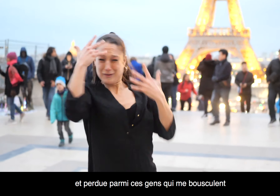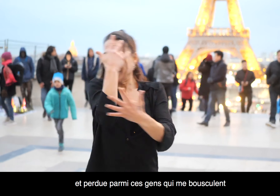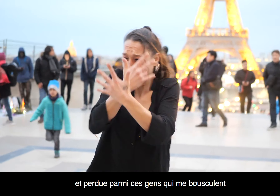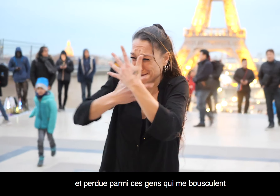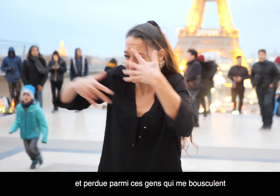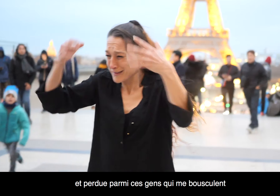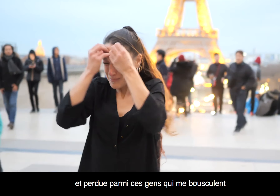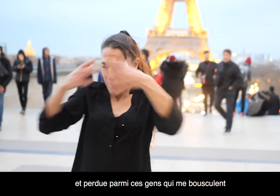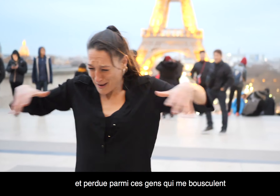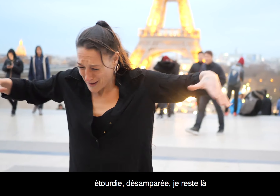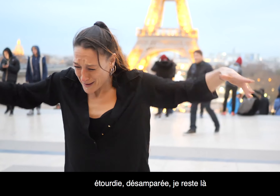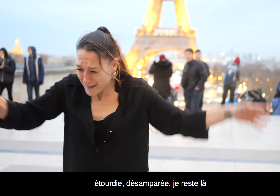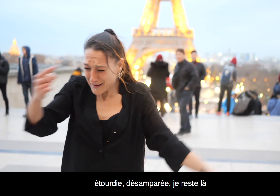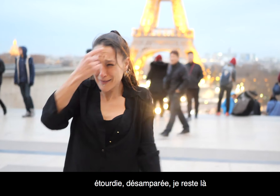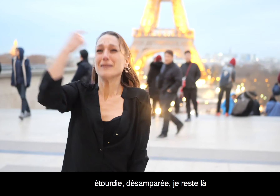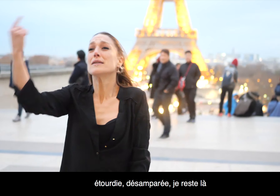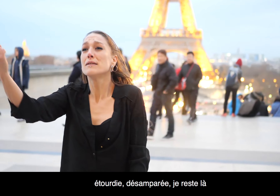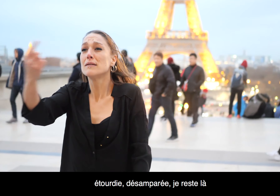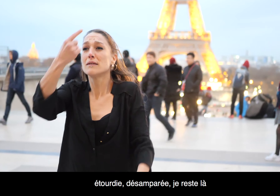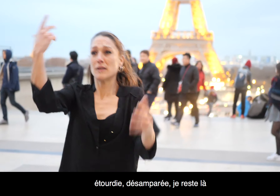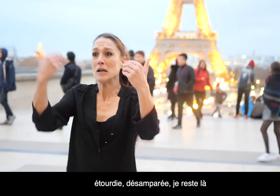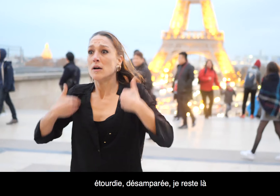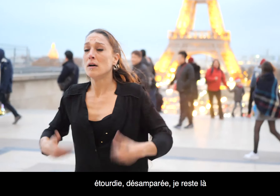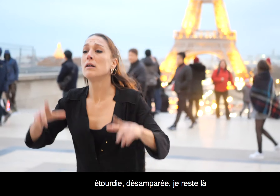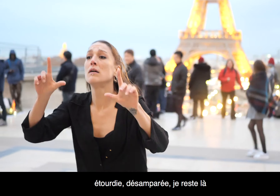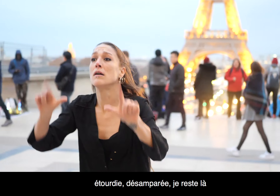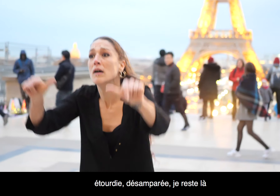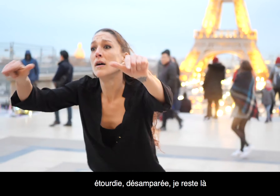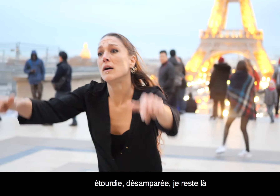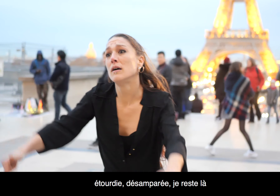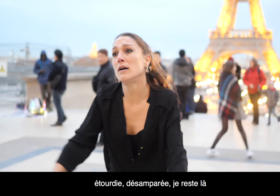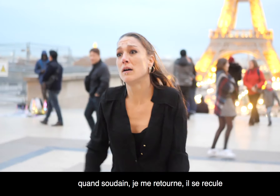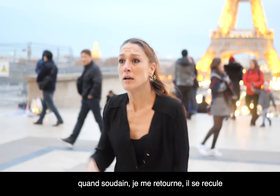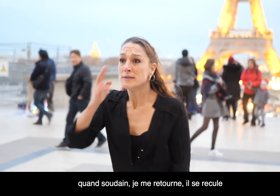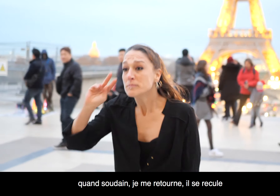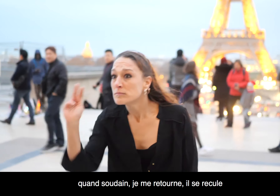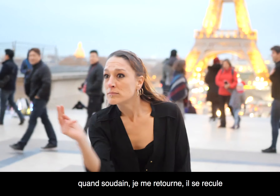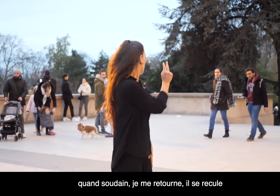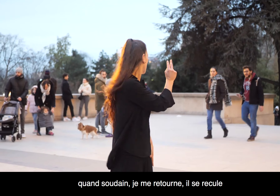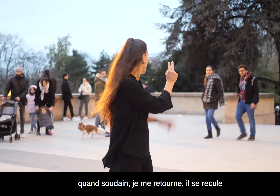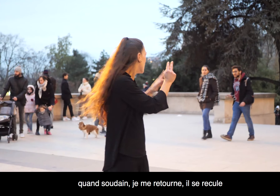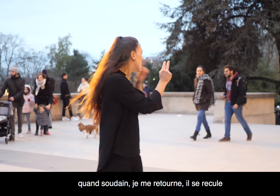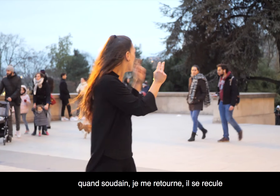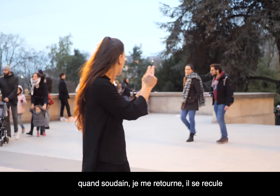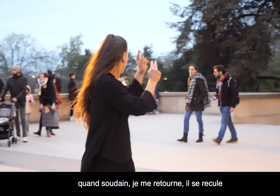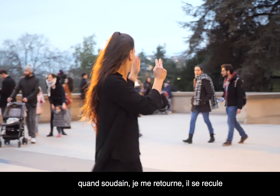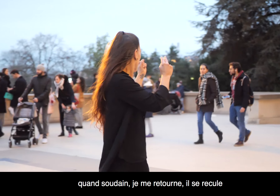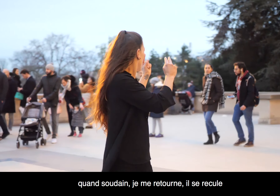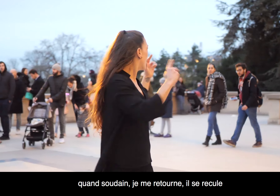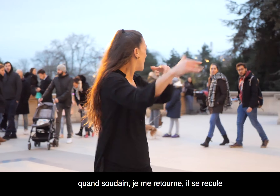me bousculent, étourdi, désemparé, je reste là. Quand soudain je me retourne, il se